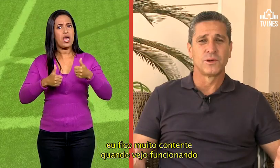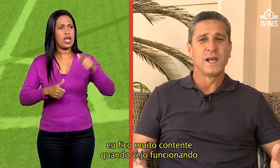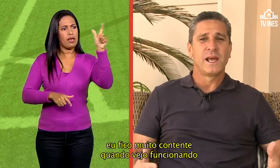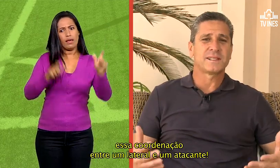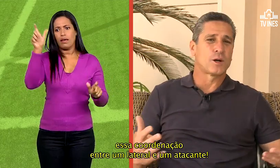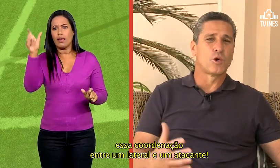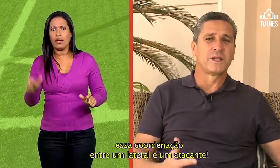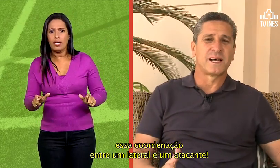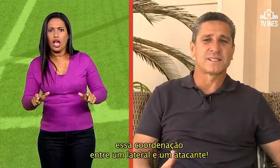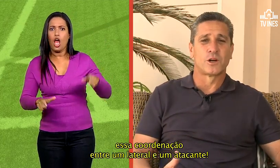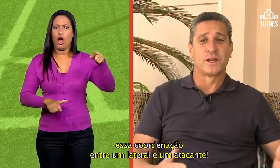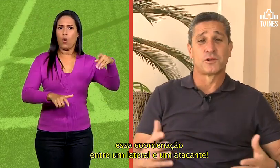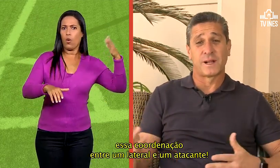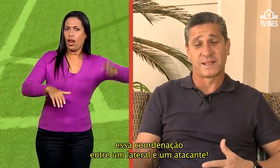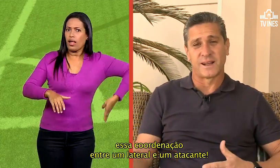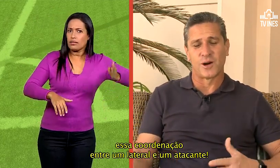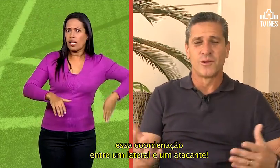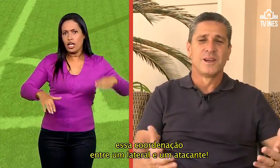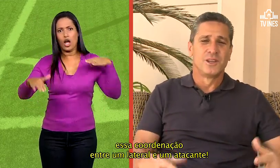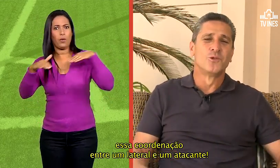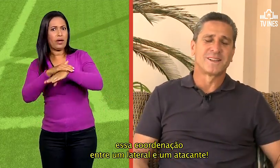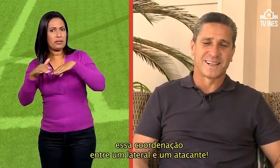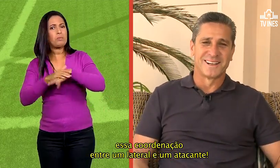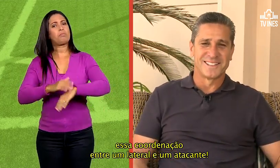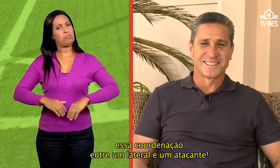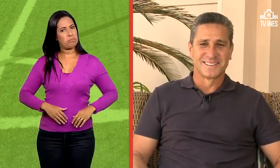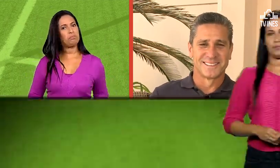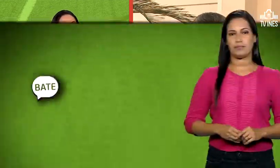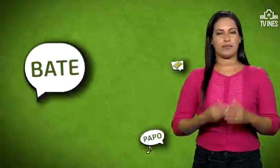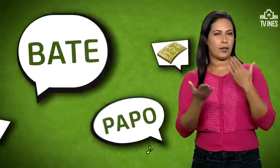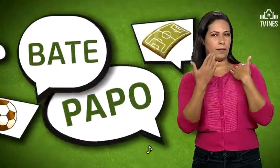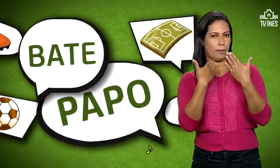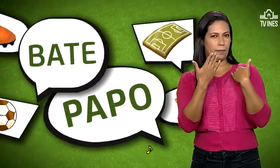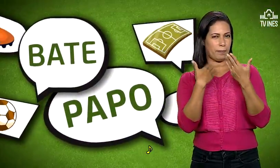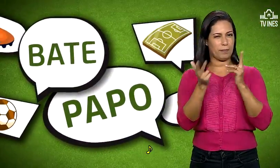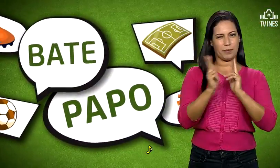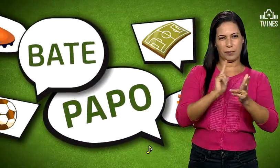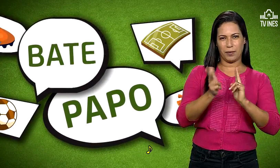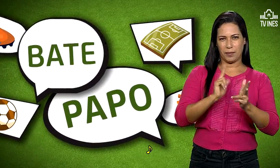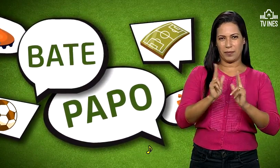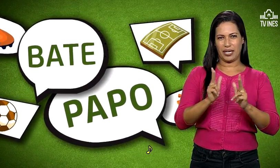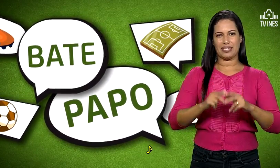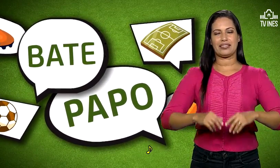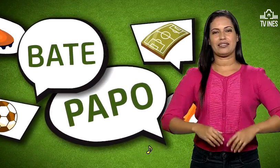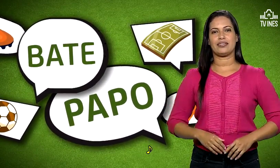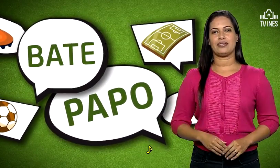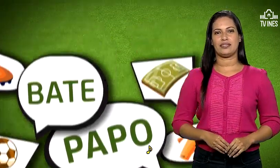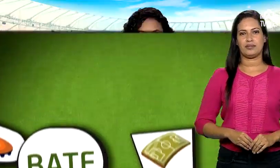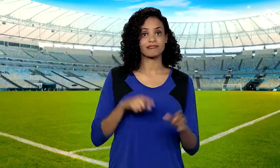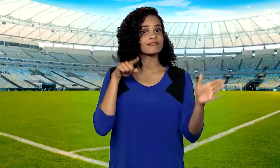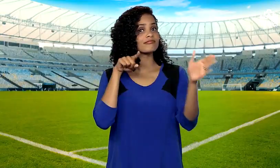funcionando essa coordenação entre um lateral e um atacante. Bate-papo